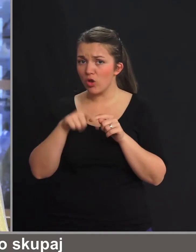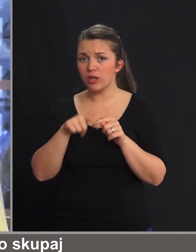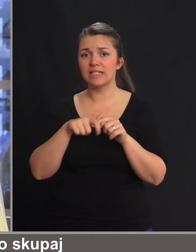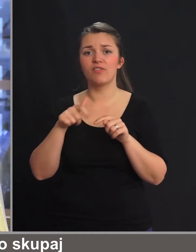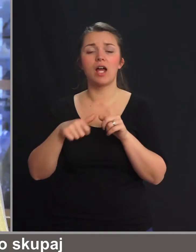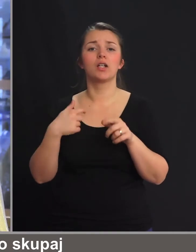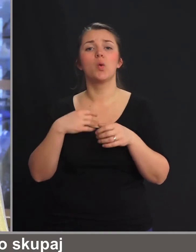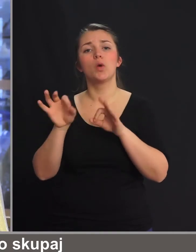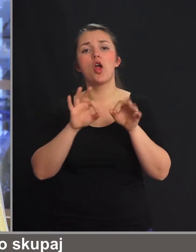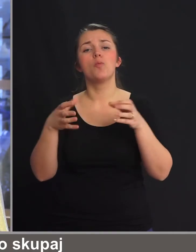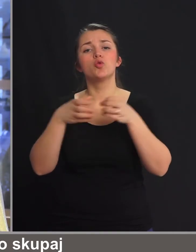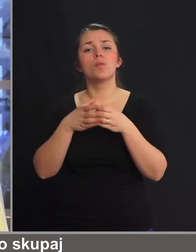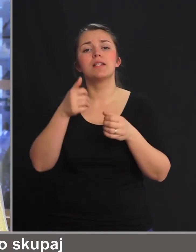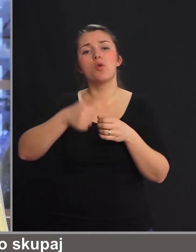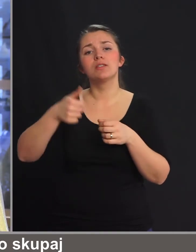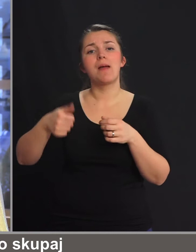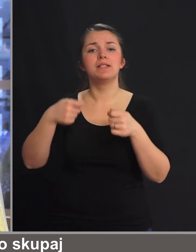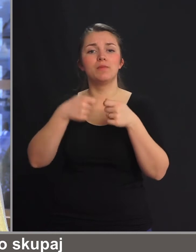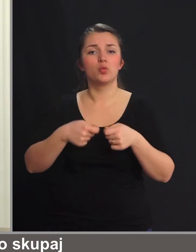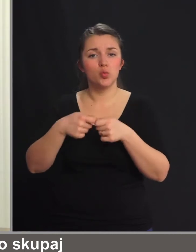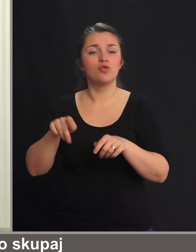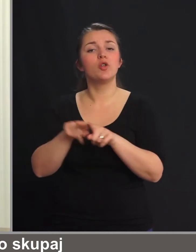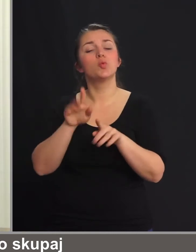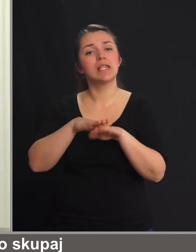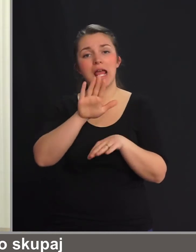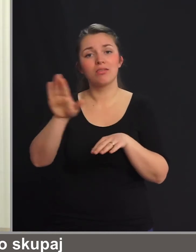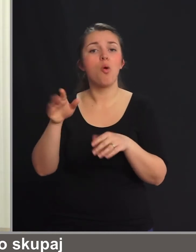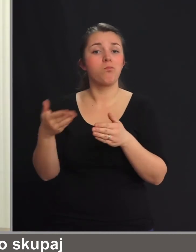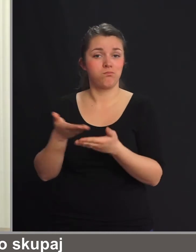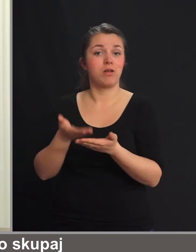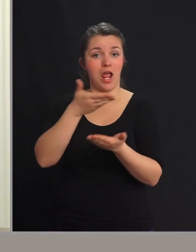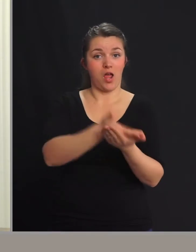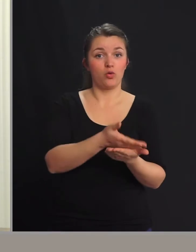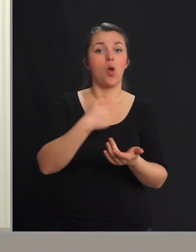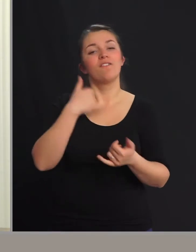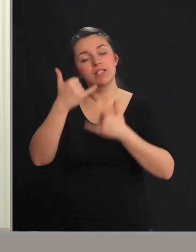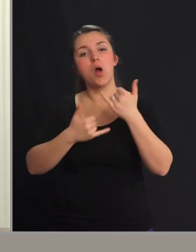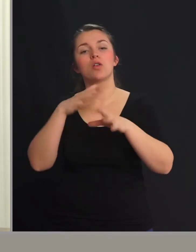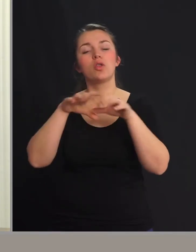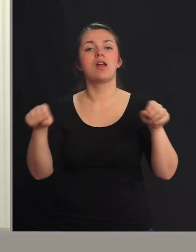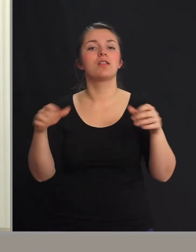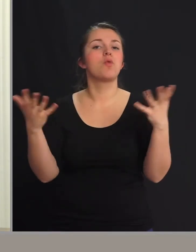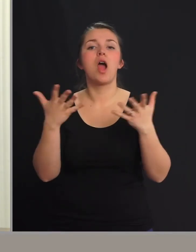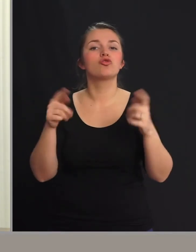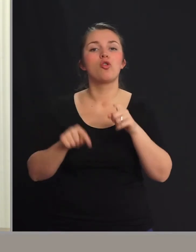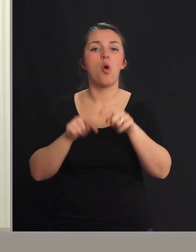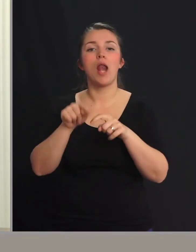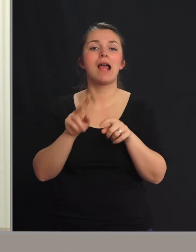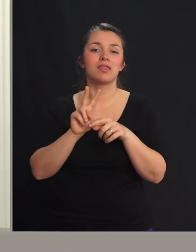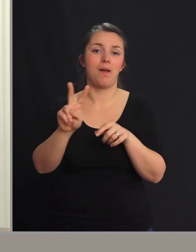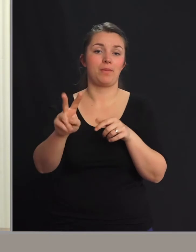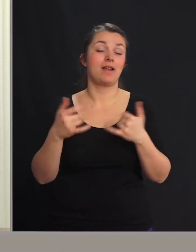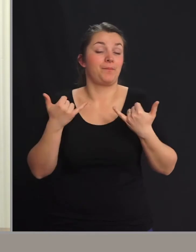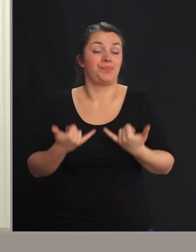Veliko teh stvari urejamo skupaj z posameznimi društvi, tudi na njihov predlog in vsako leto naredimo